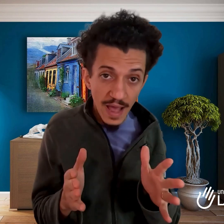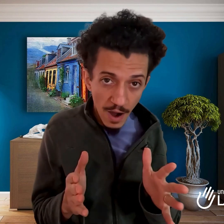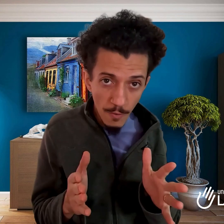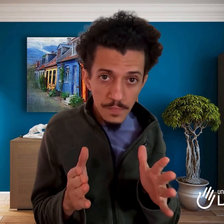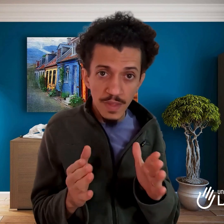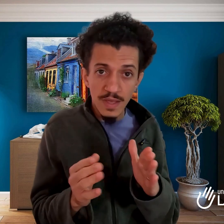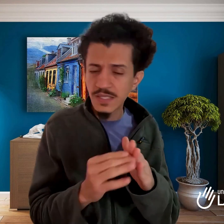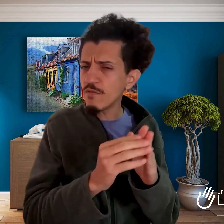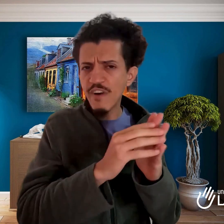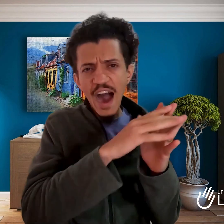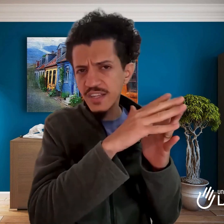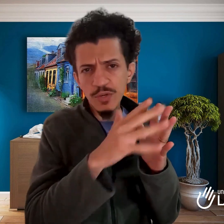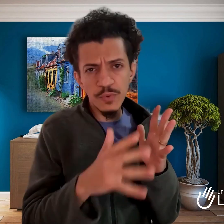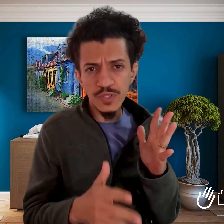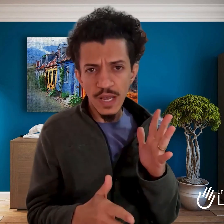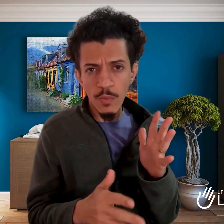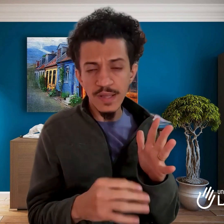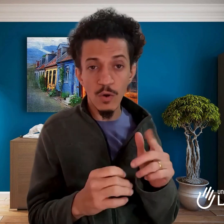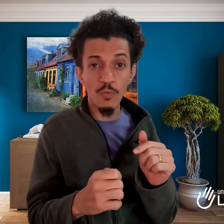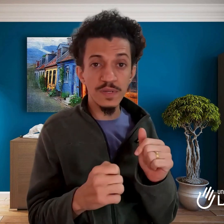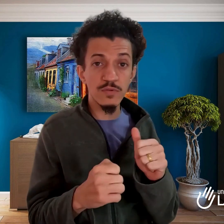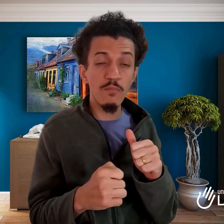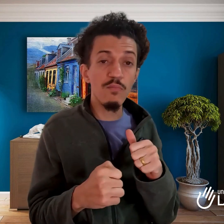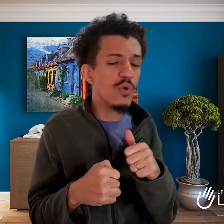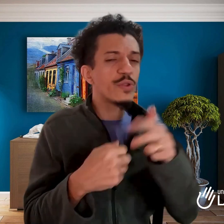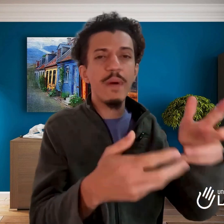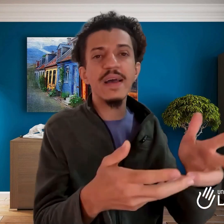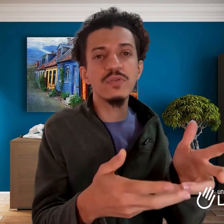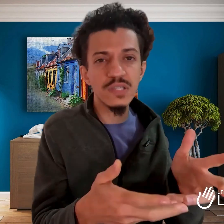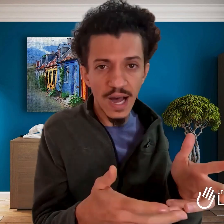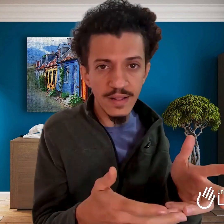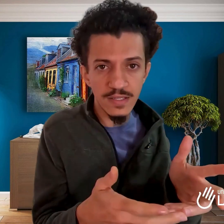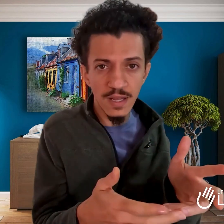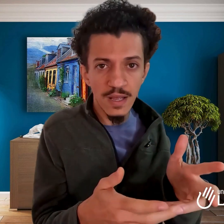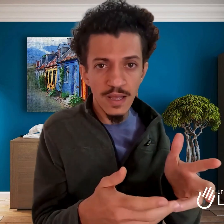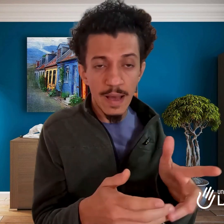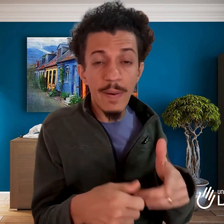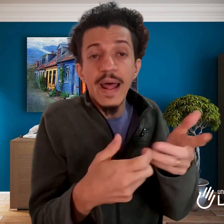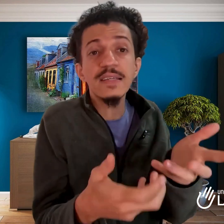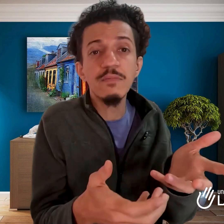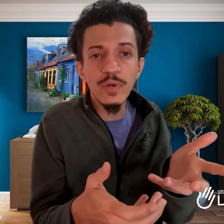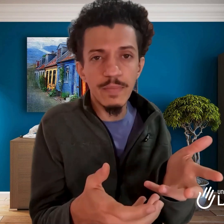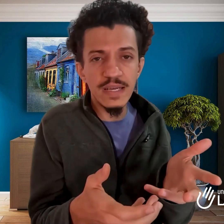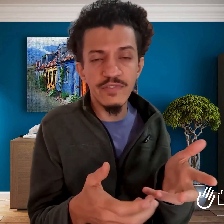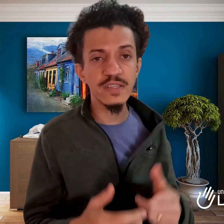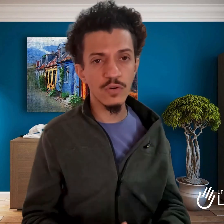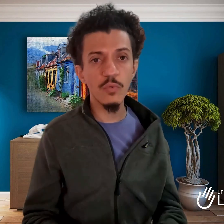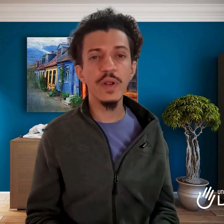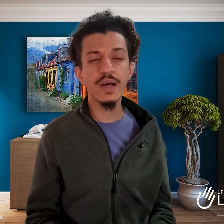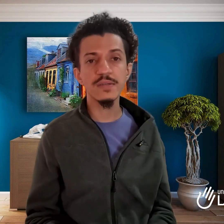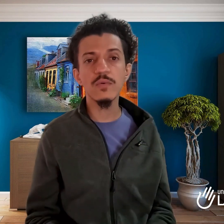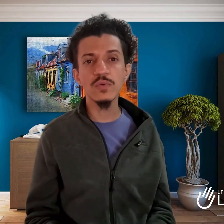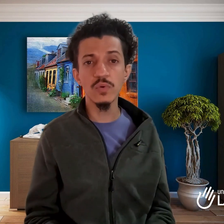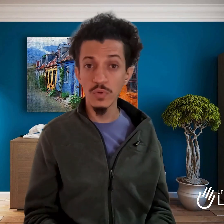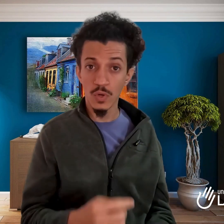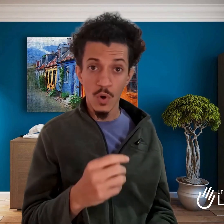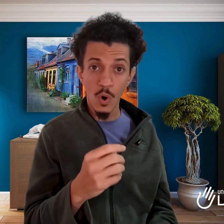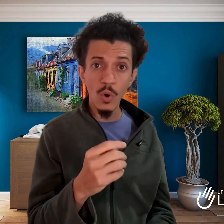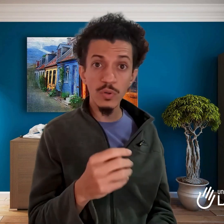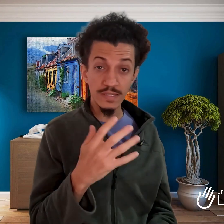ideal. São vários tipos de sequência, algumas são muito mais usadas e aparecem muito mais vezes na comunicação com surdos, outras